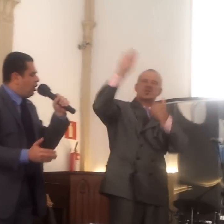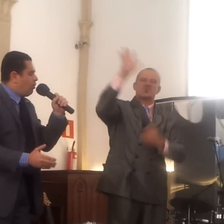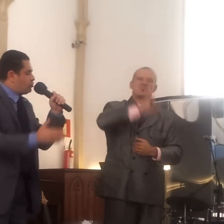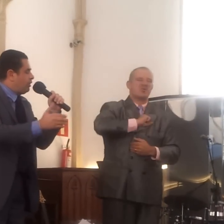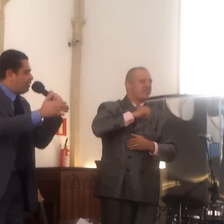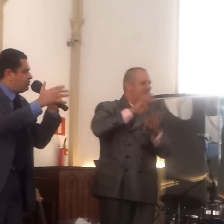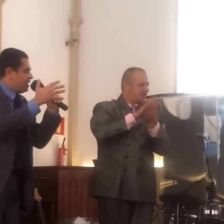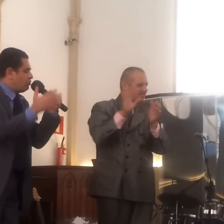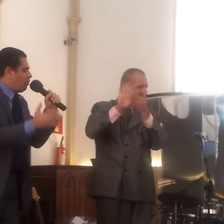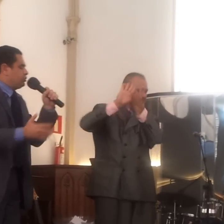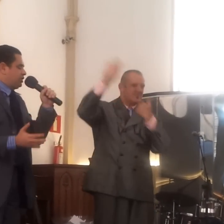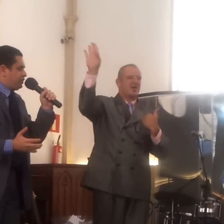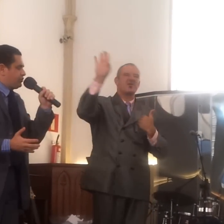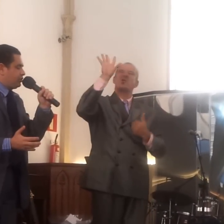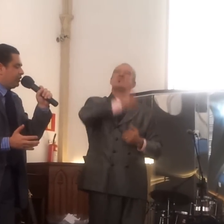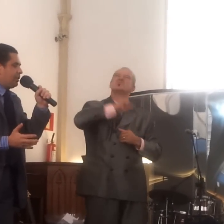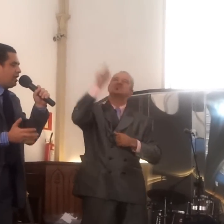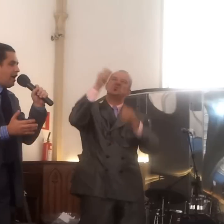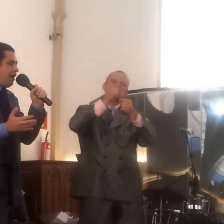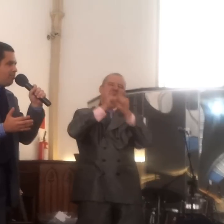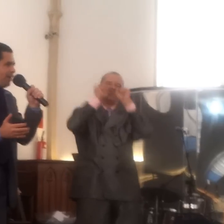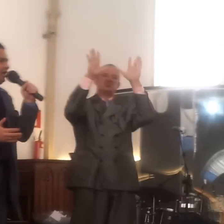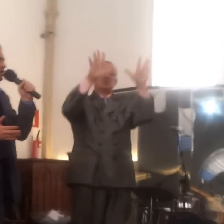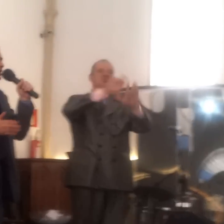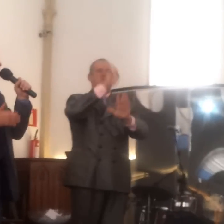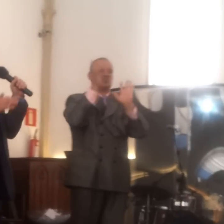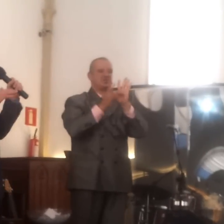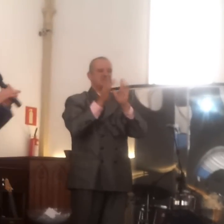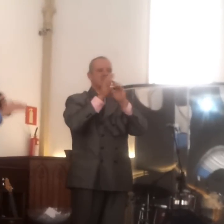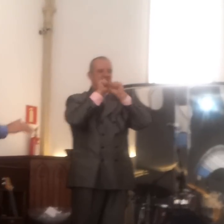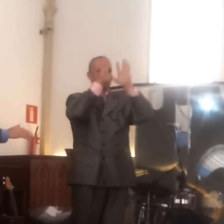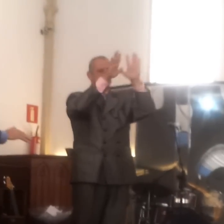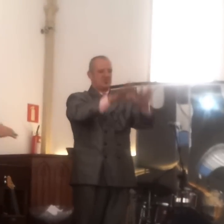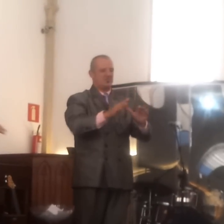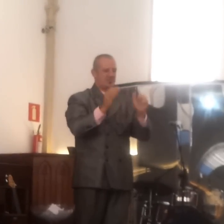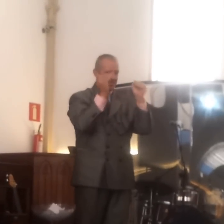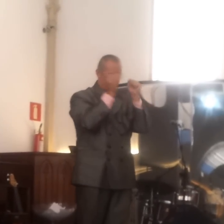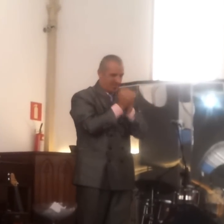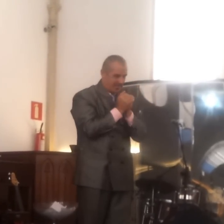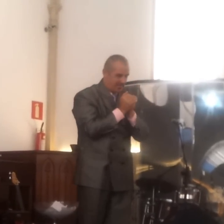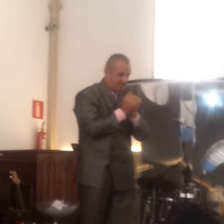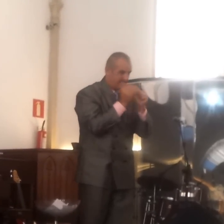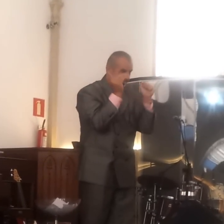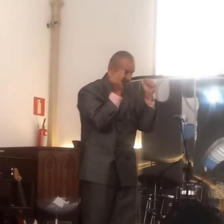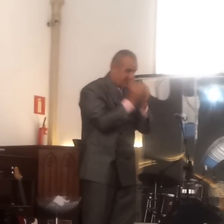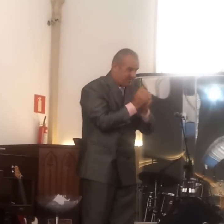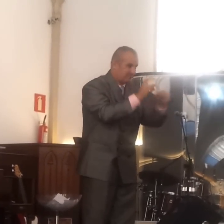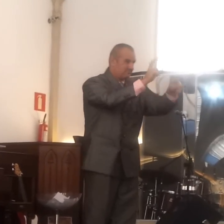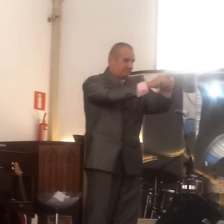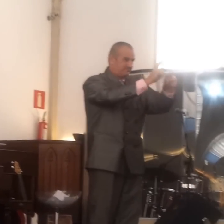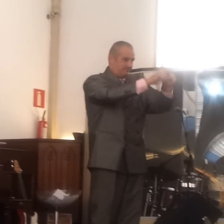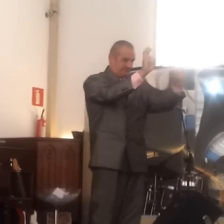melhor nós oramos em nome de Cristo Amém Amém Amém Amém pode se assentar no nome de Jesus